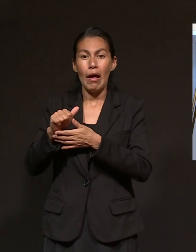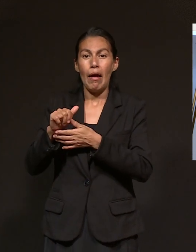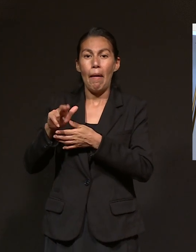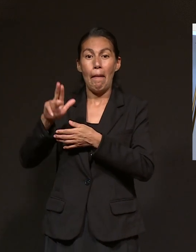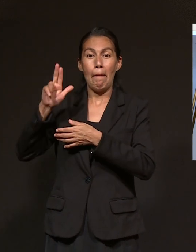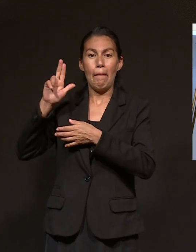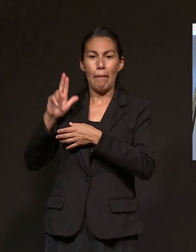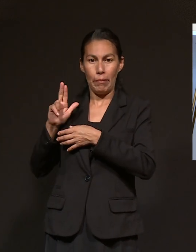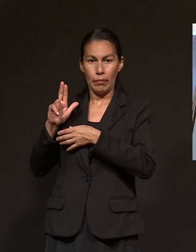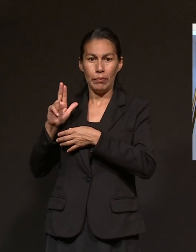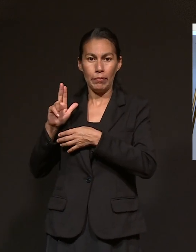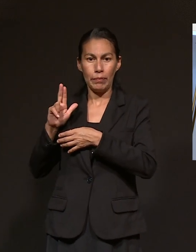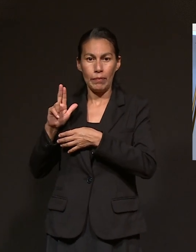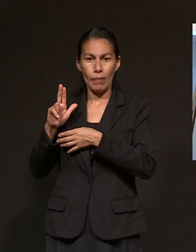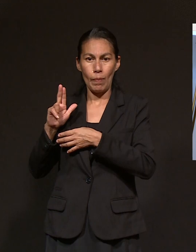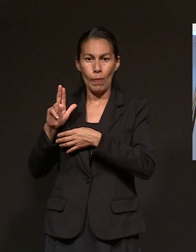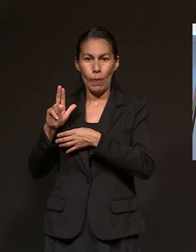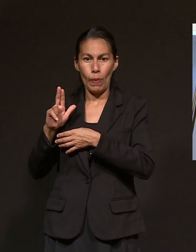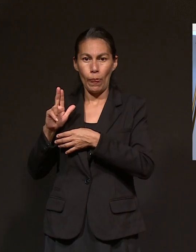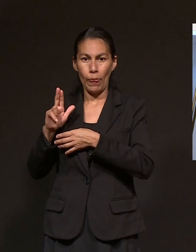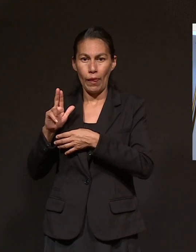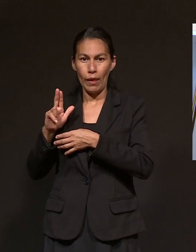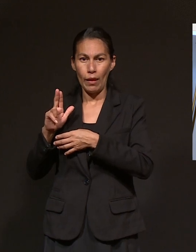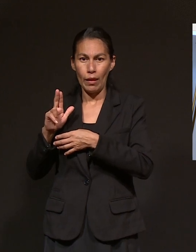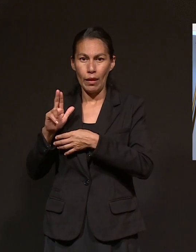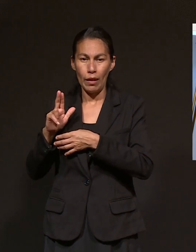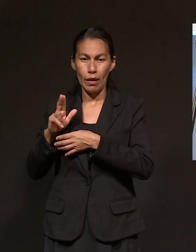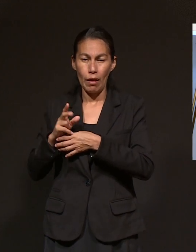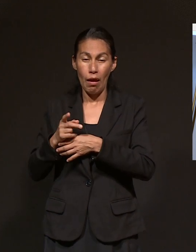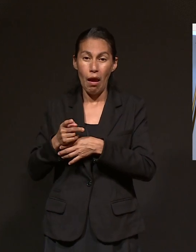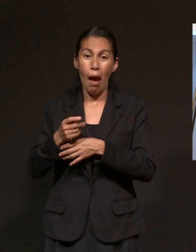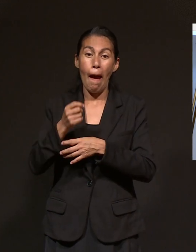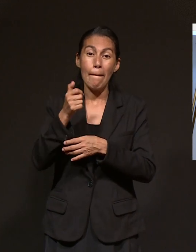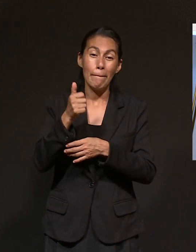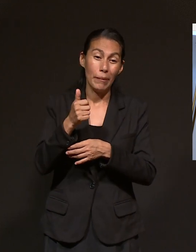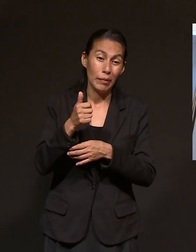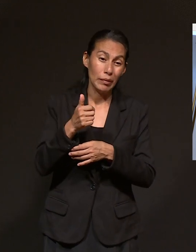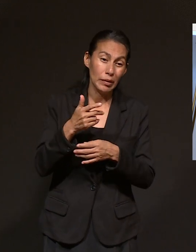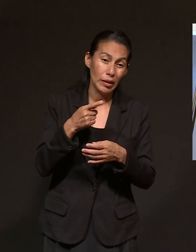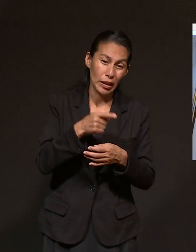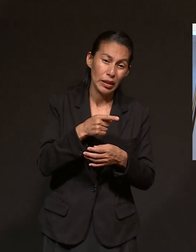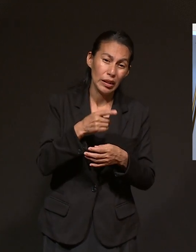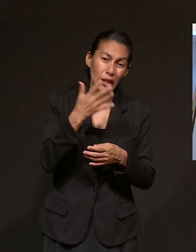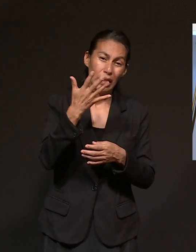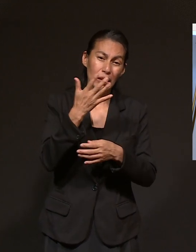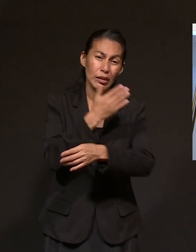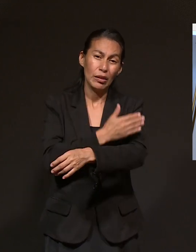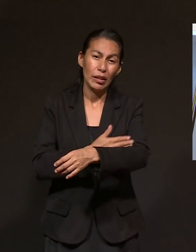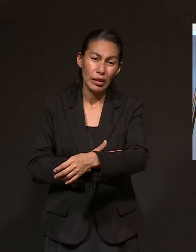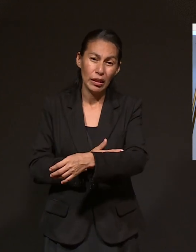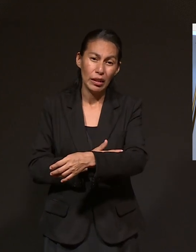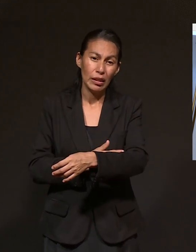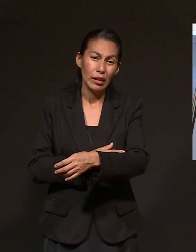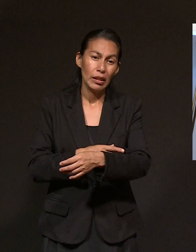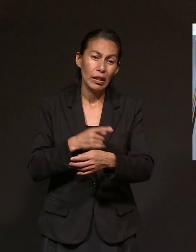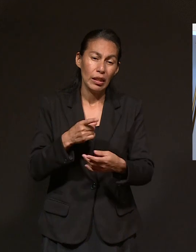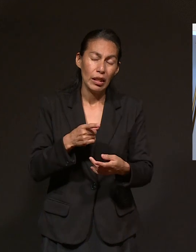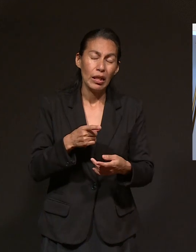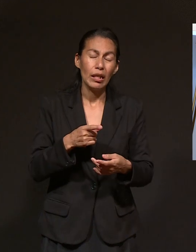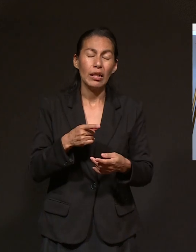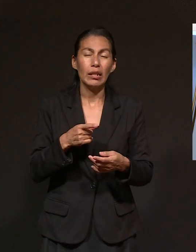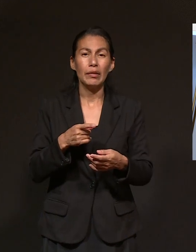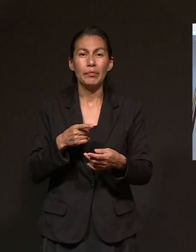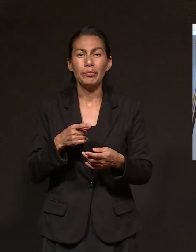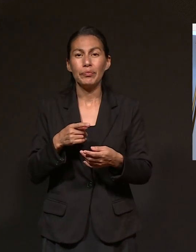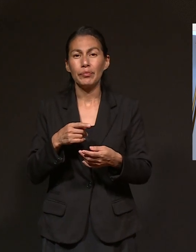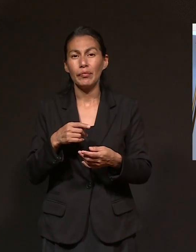este martes pasado, el día de este martes pasado compareció en su primera audiencia a